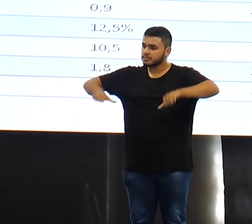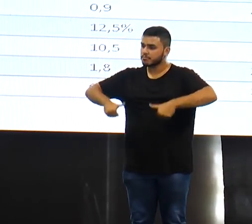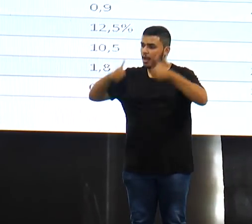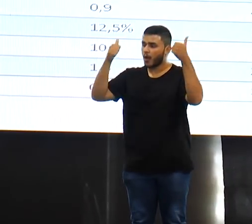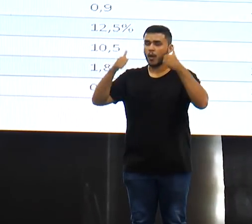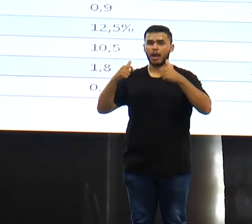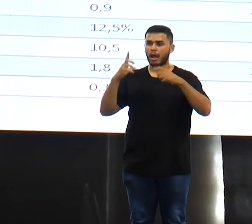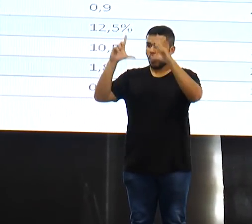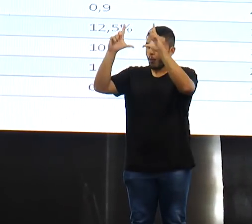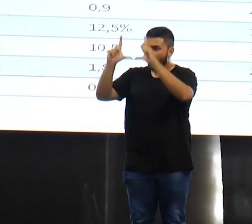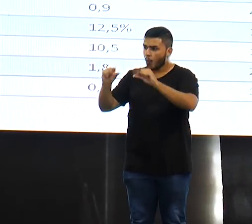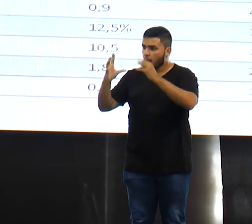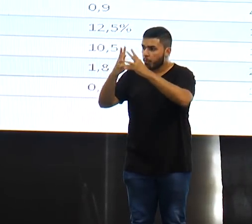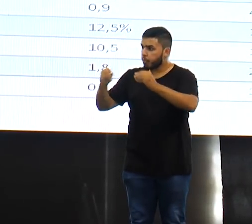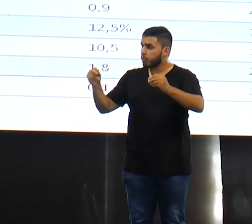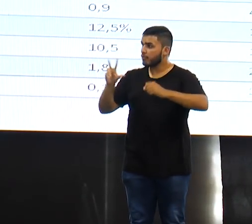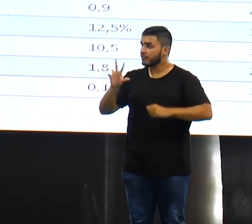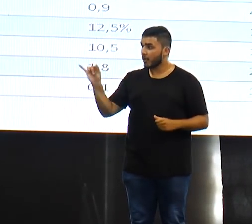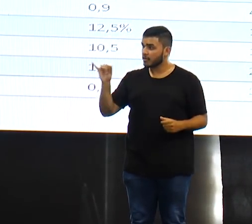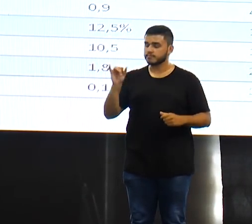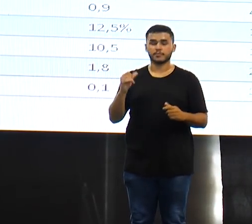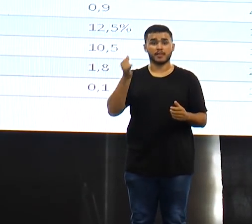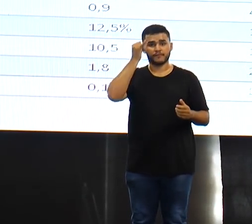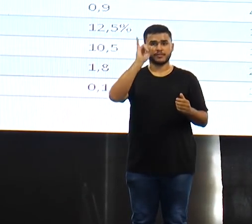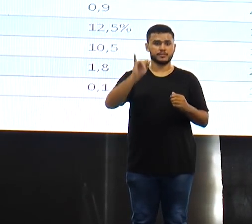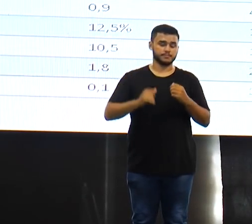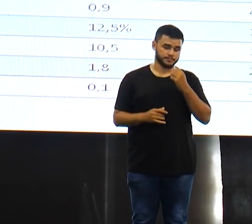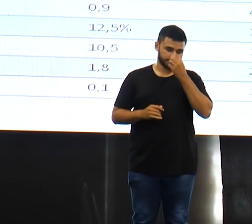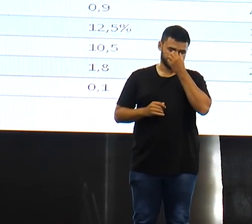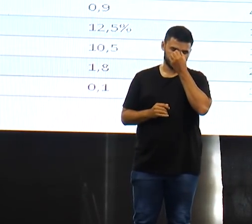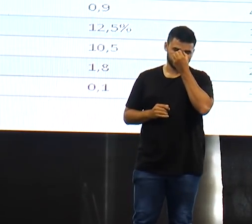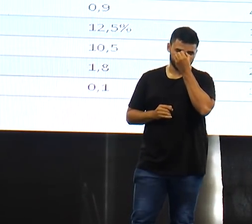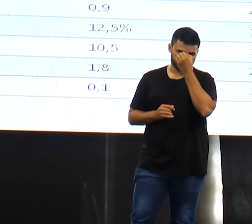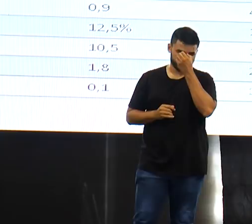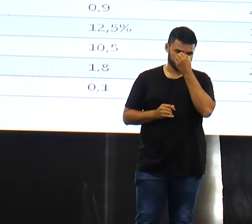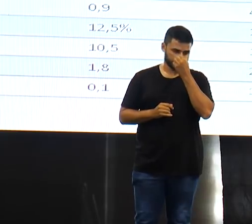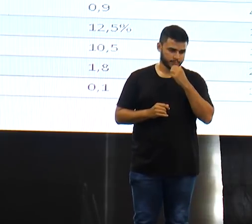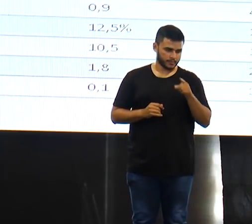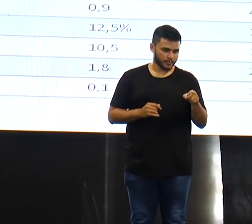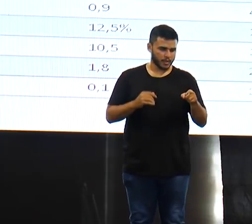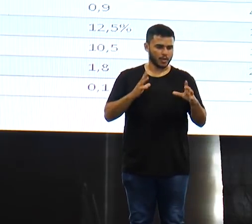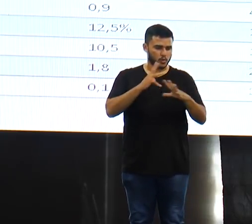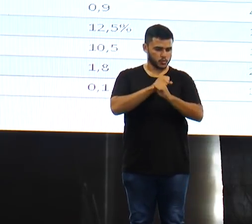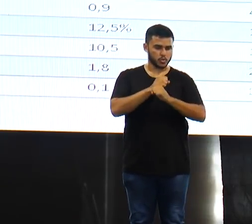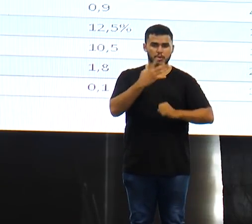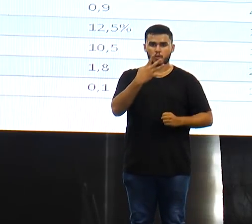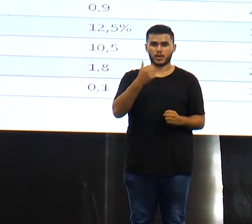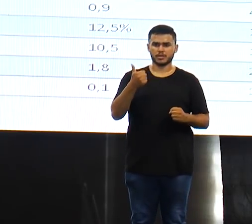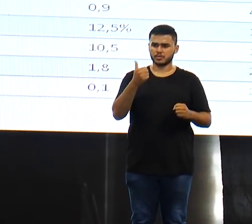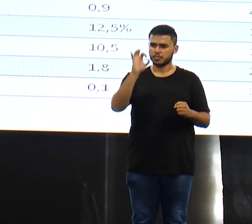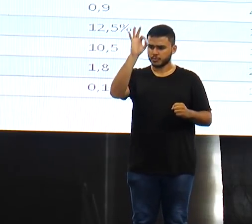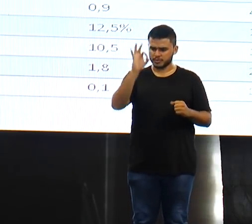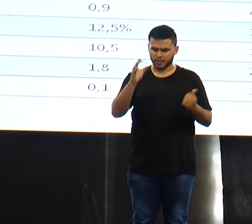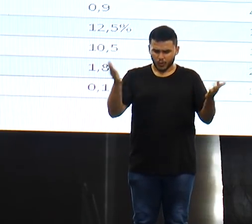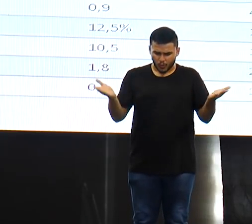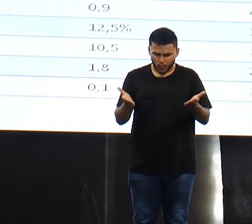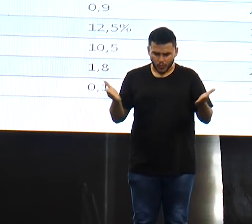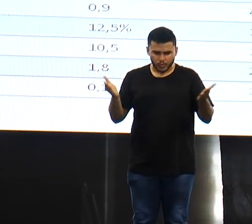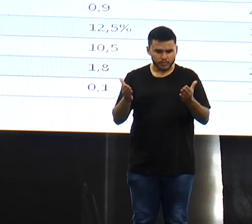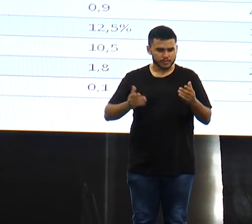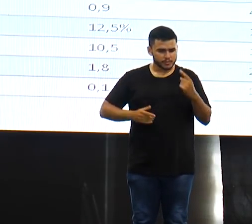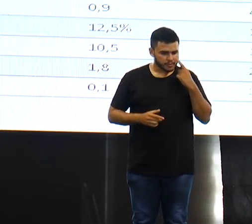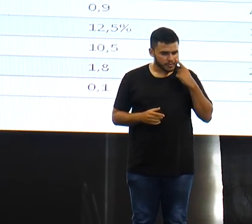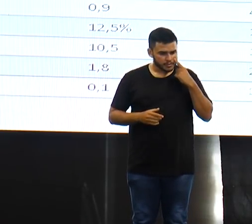professor, 45% mais se eu tenho aqui 41% hoje não renovável, aliás,